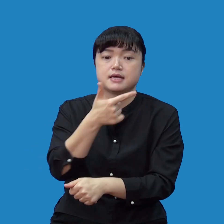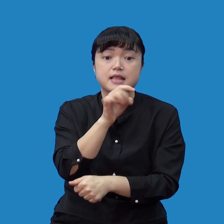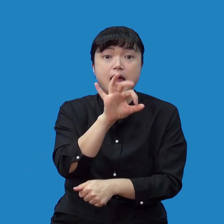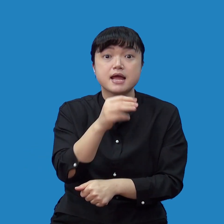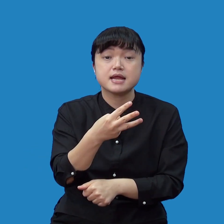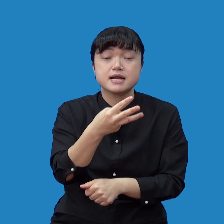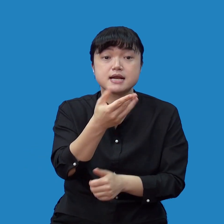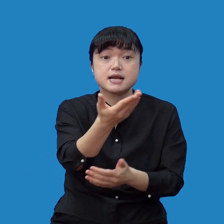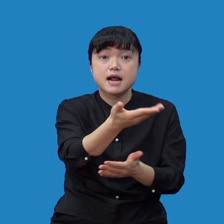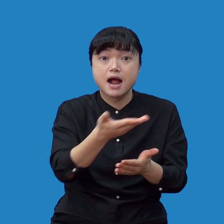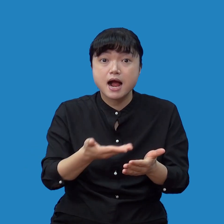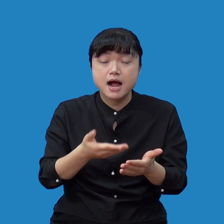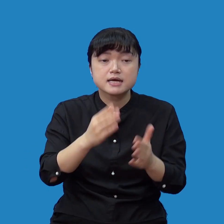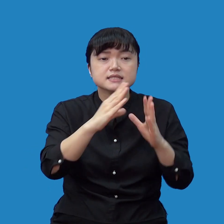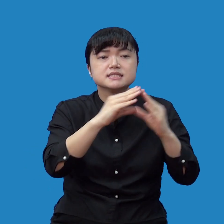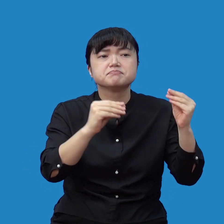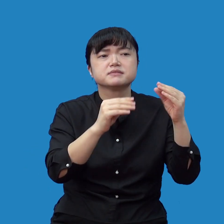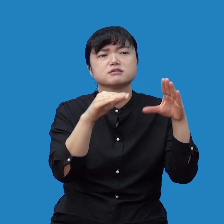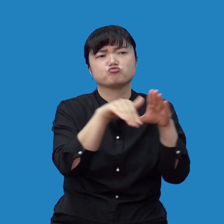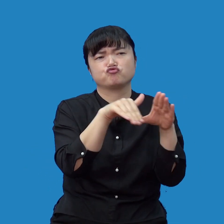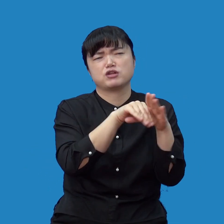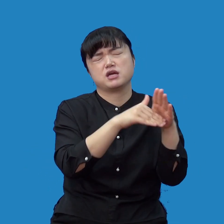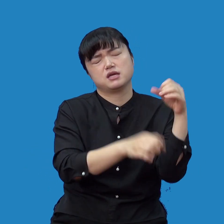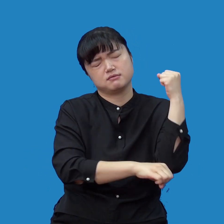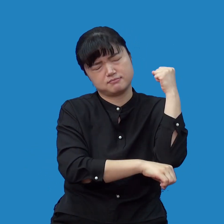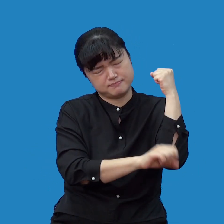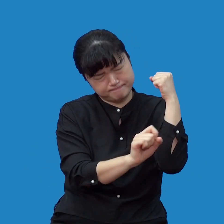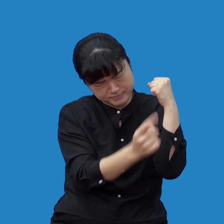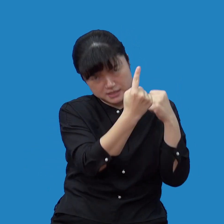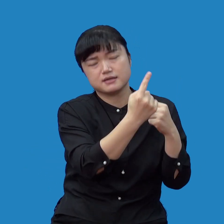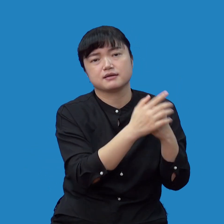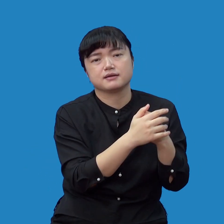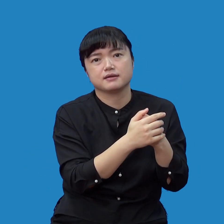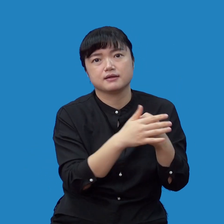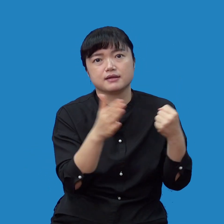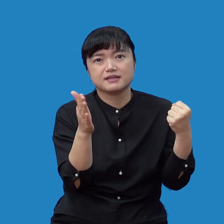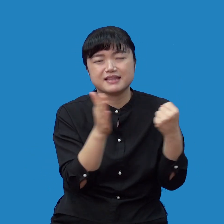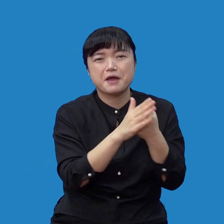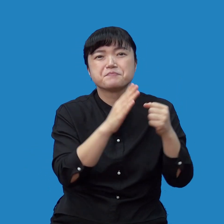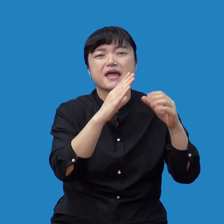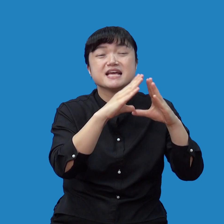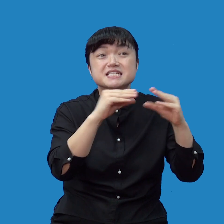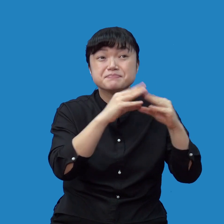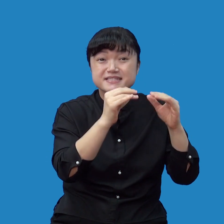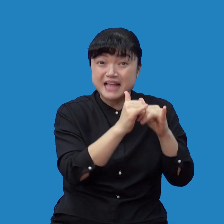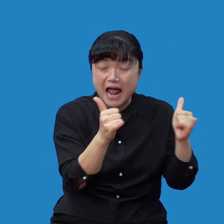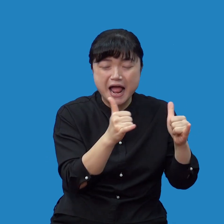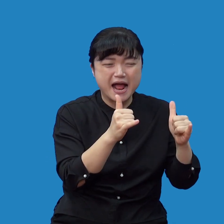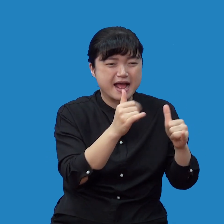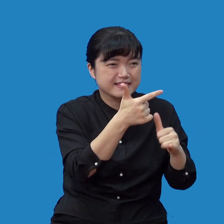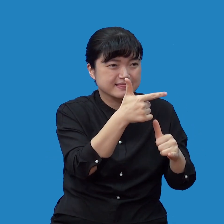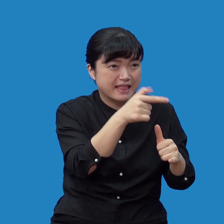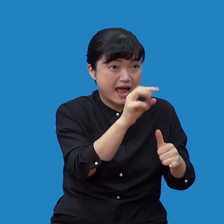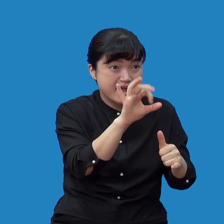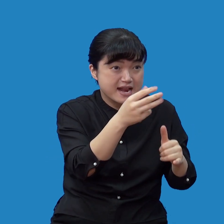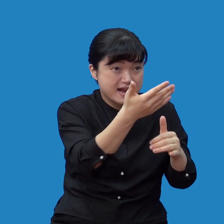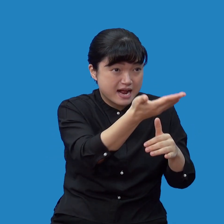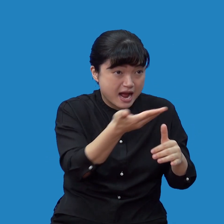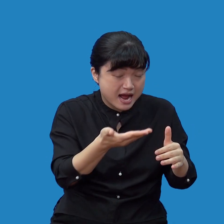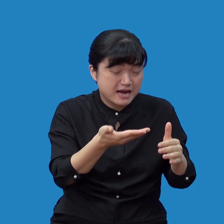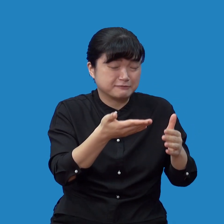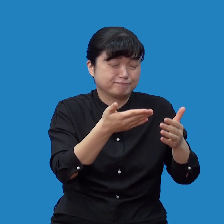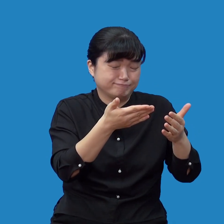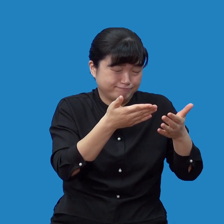이집트 문명의 근원입니다. 그래서 이집트 사람들은 나일강도 숭배했고 그 나일에서 나는